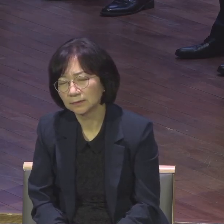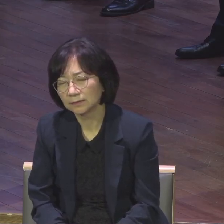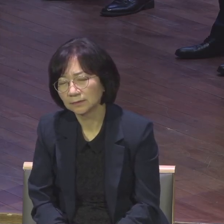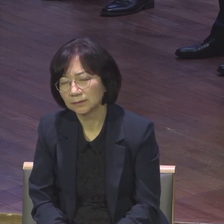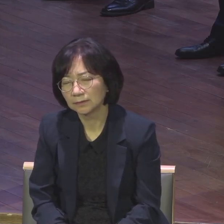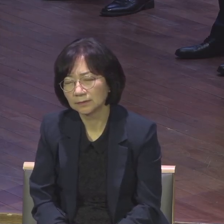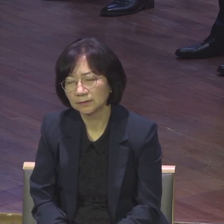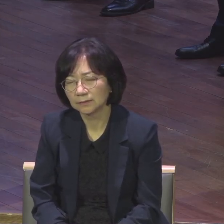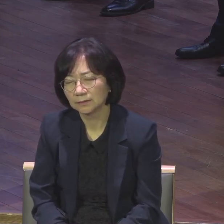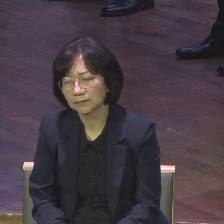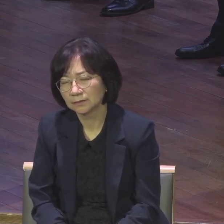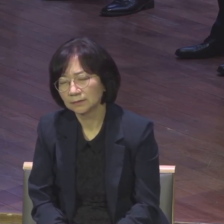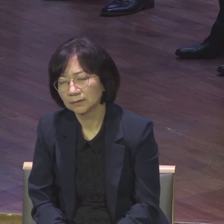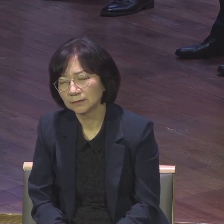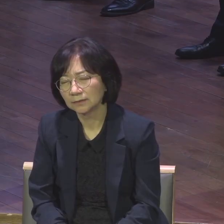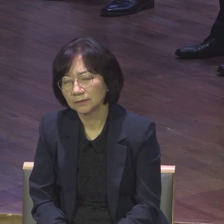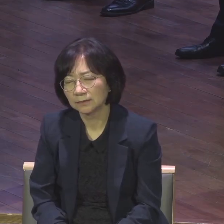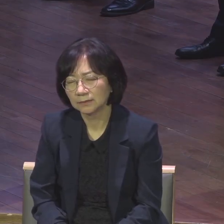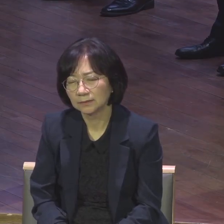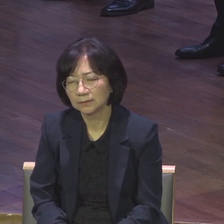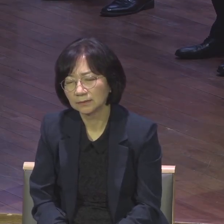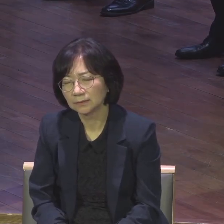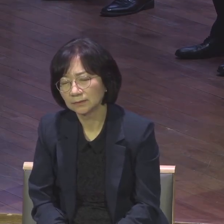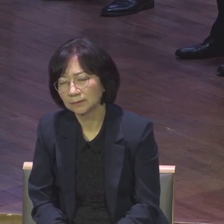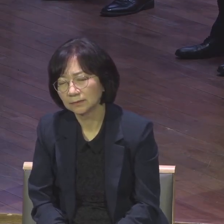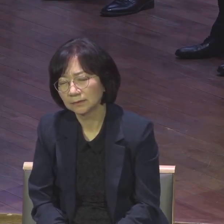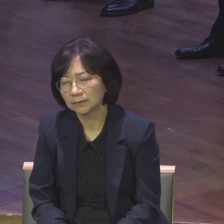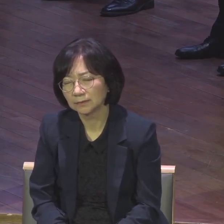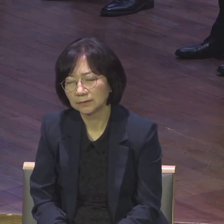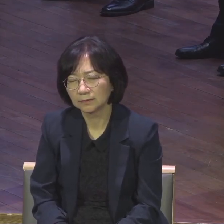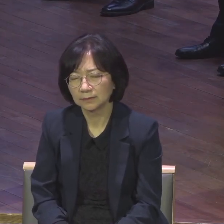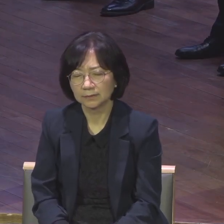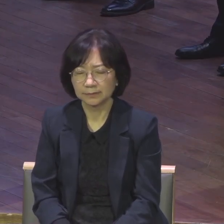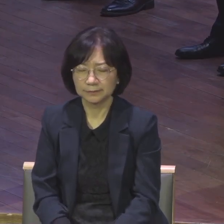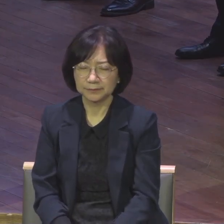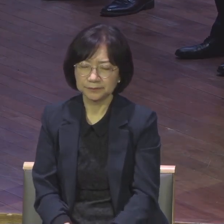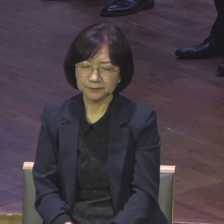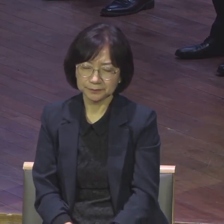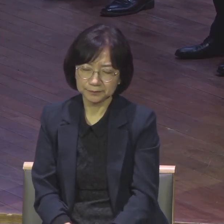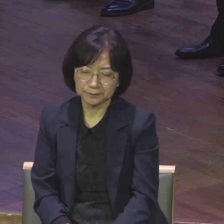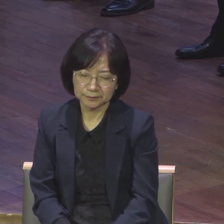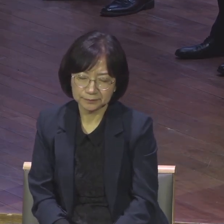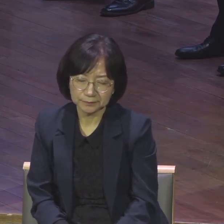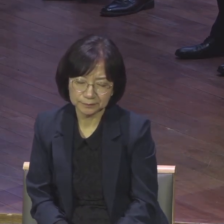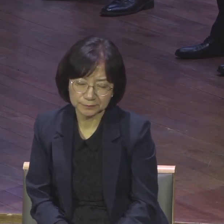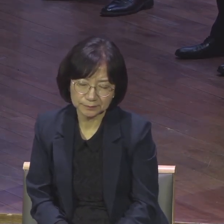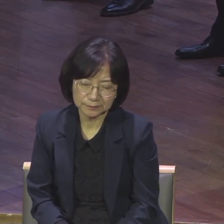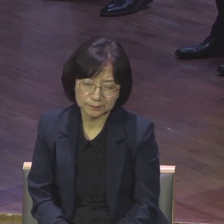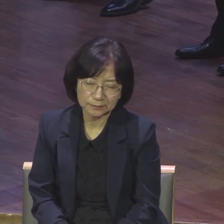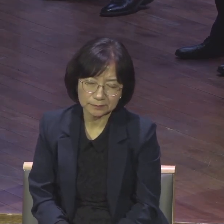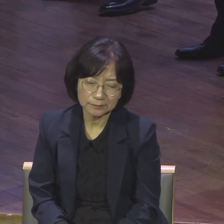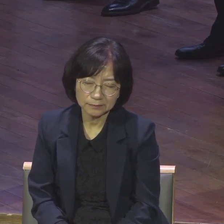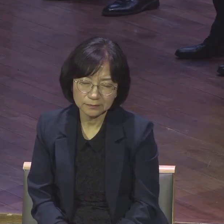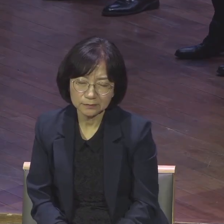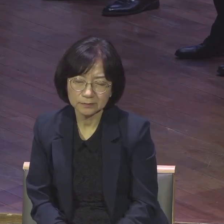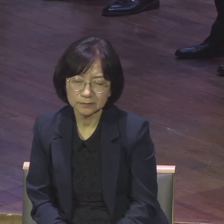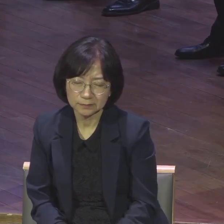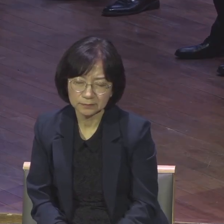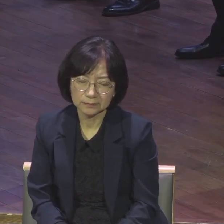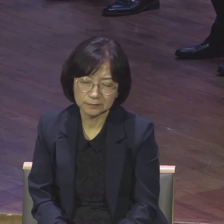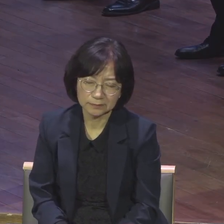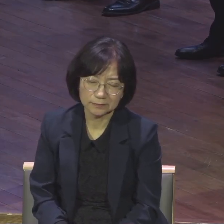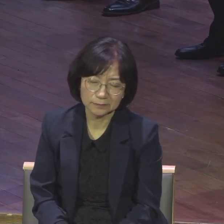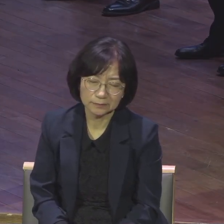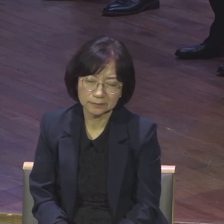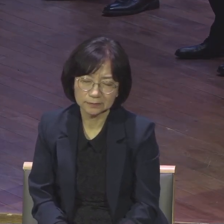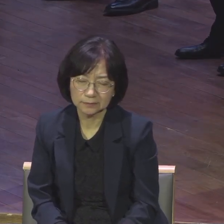주시옵소서. 하나님께서 주님을 역사하여 주시옵소서. 하나님의 홍보를 열려주시옵소서. 우리 가정을 하늘 맡고